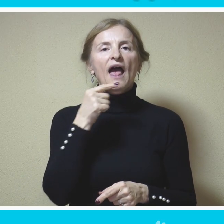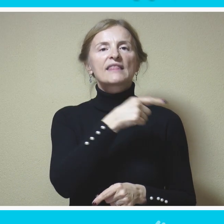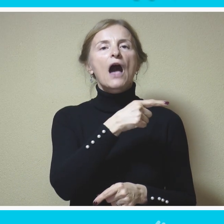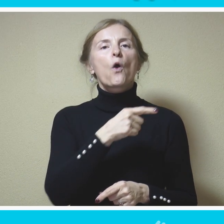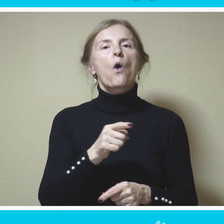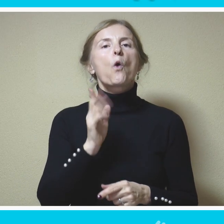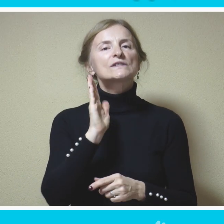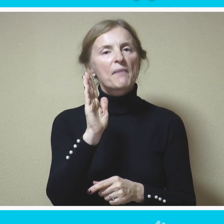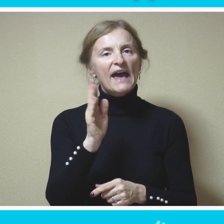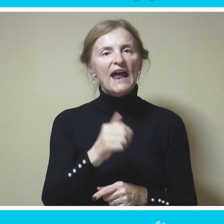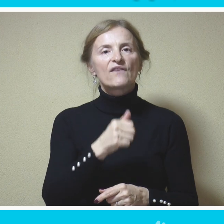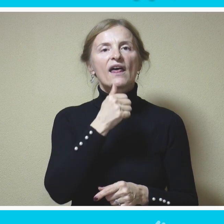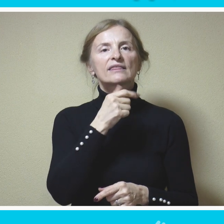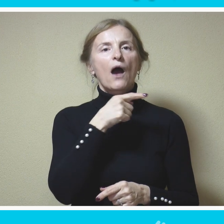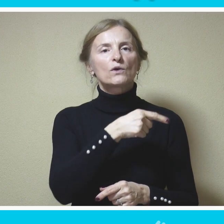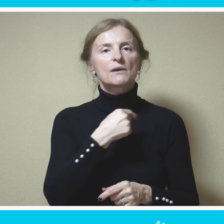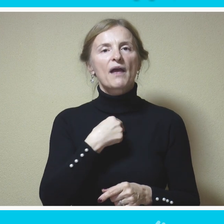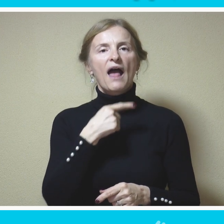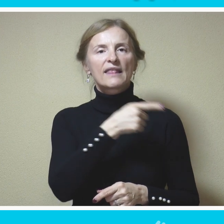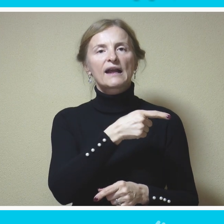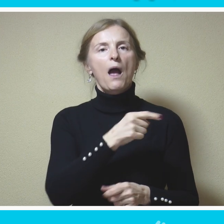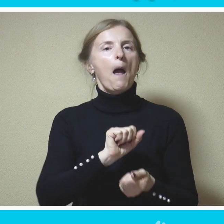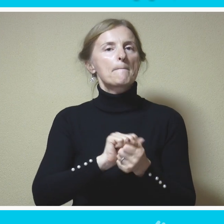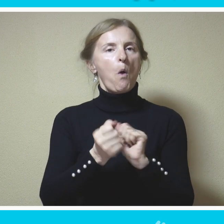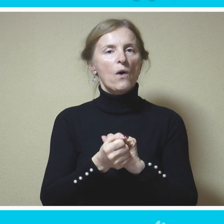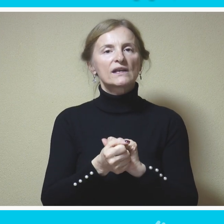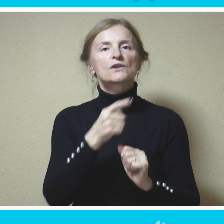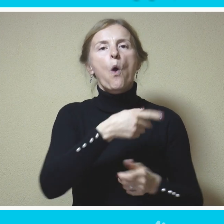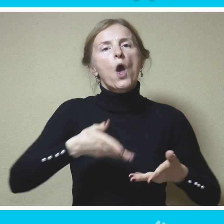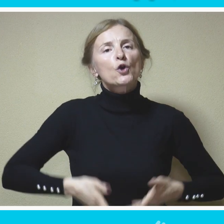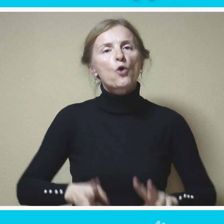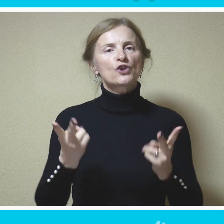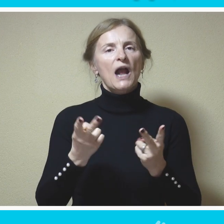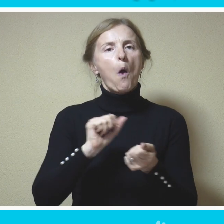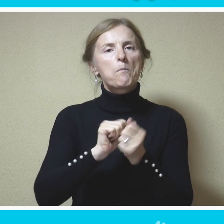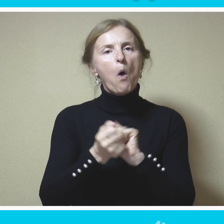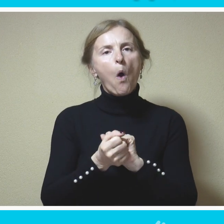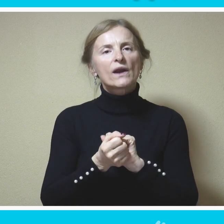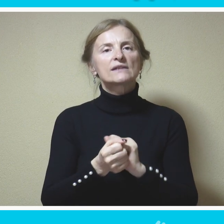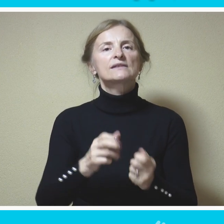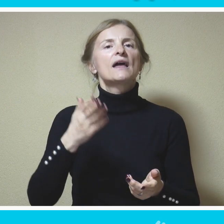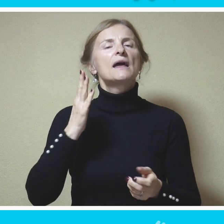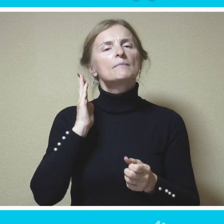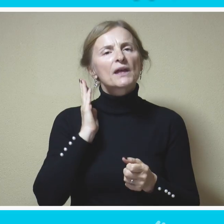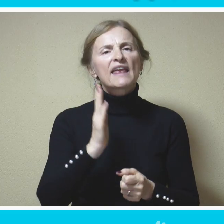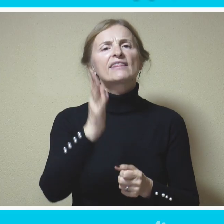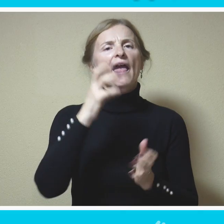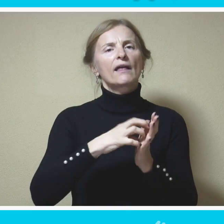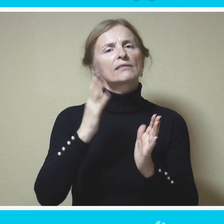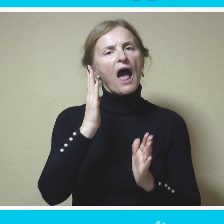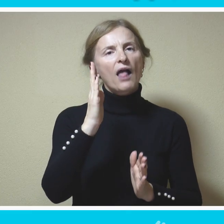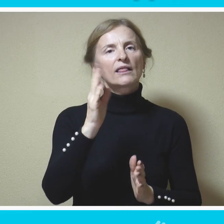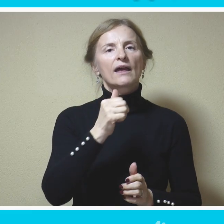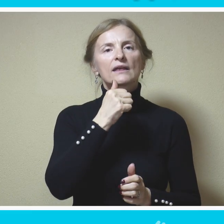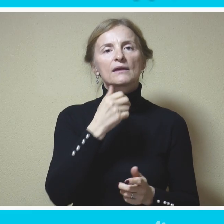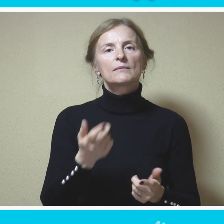je, tako je usmeravan da se bori. Rođen kao borac, usmeren da se bori,